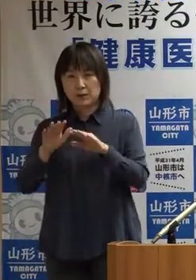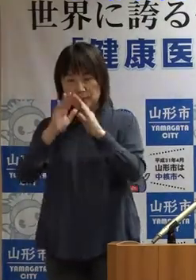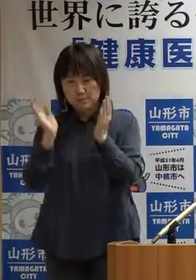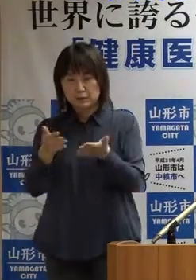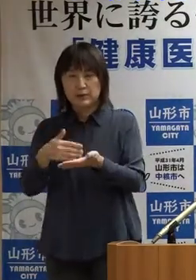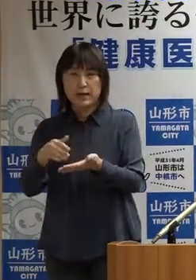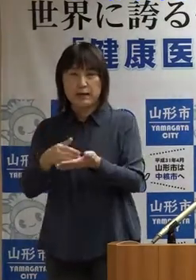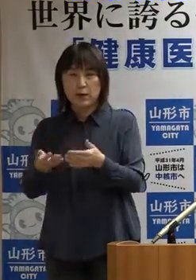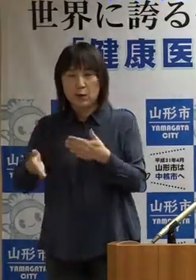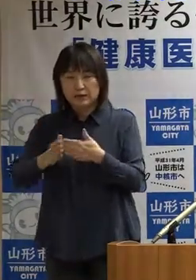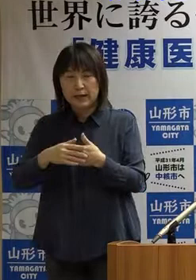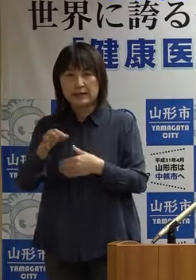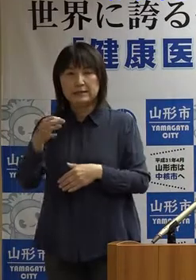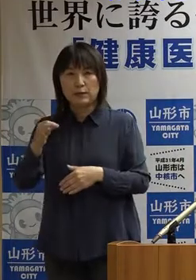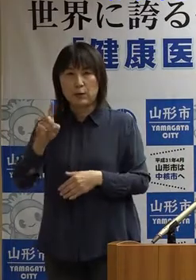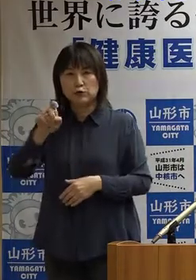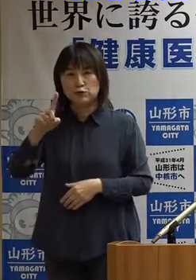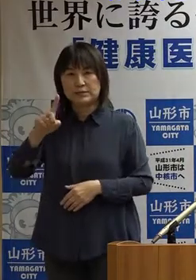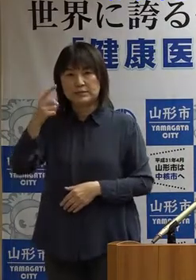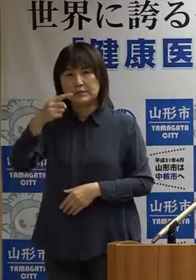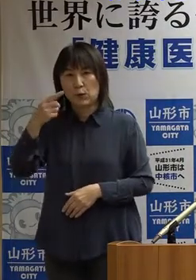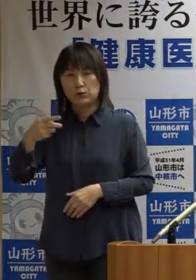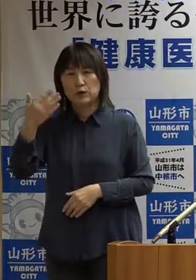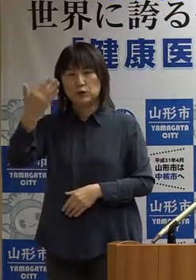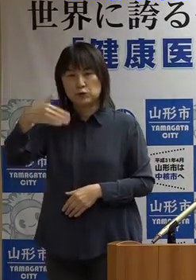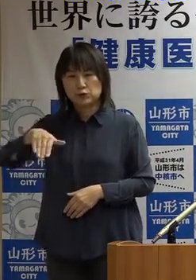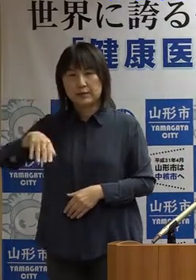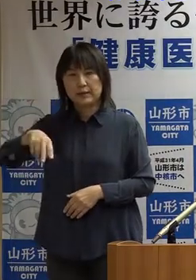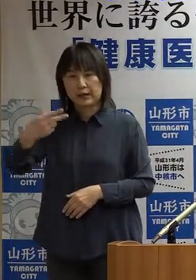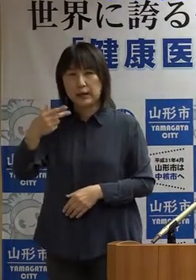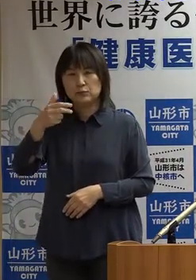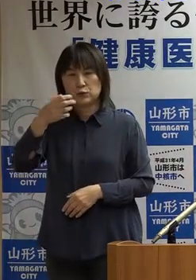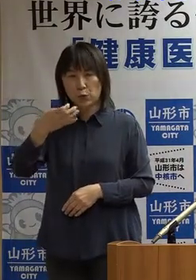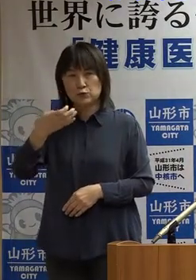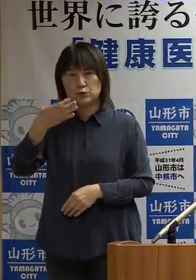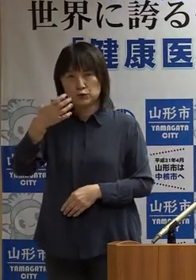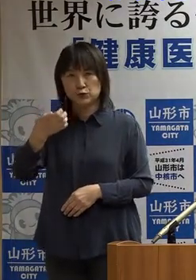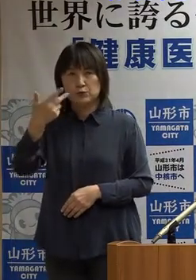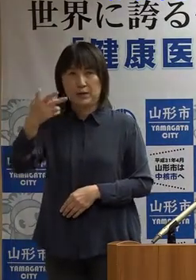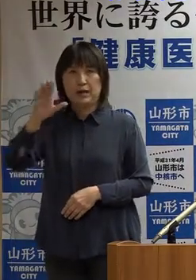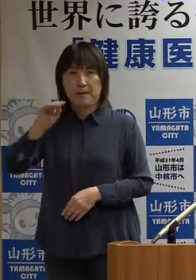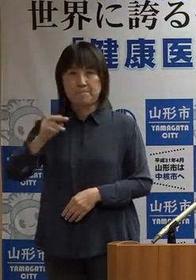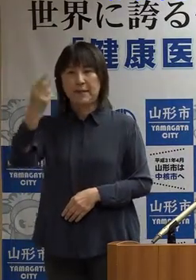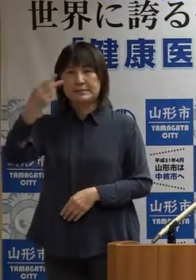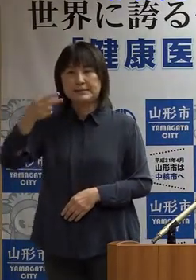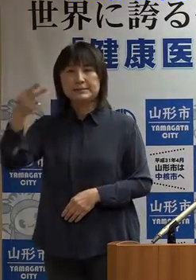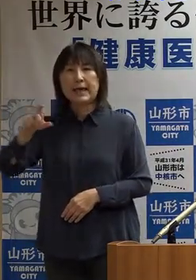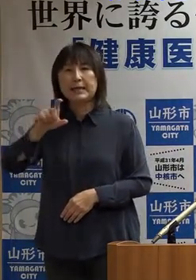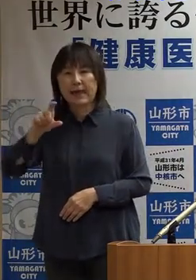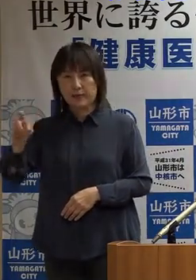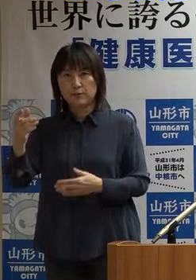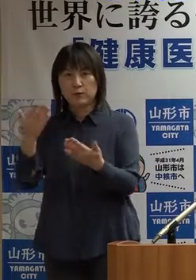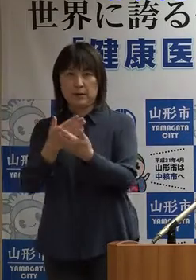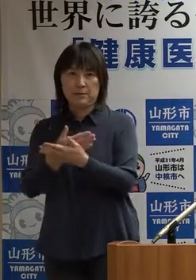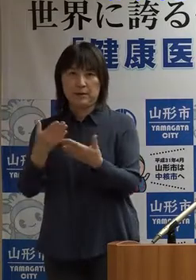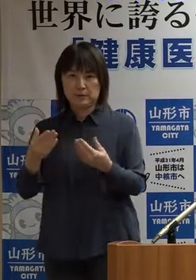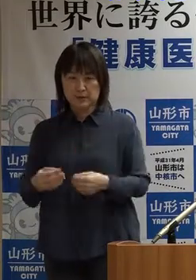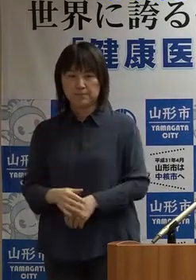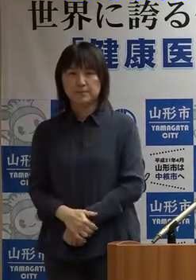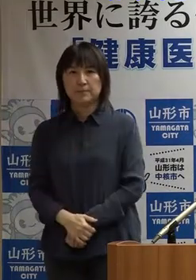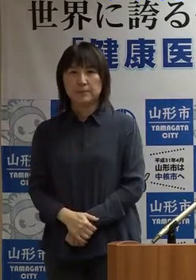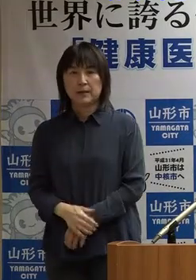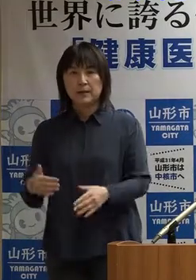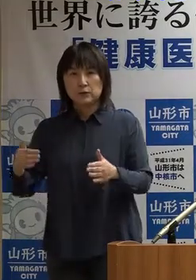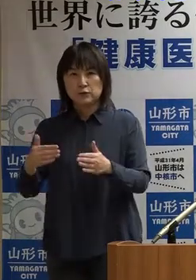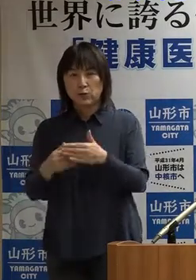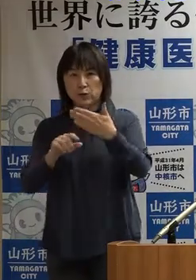会計での補正総額は11億9747万2000円となったものです。以